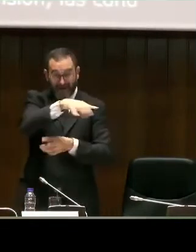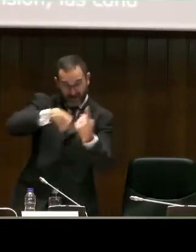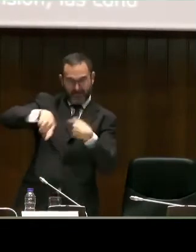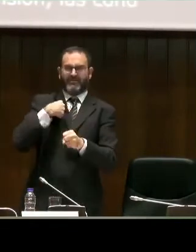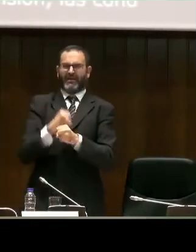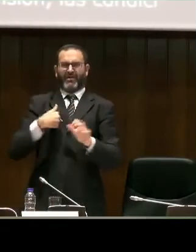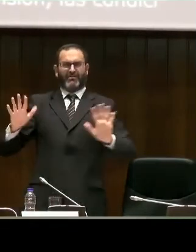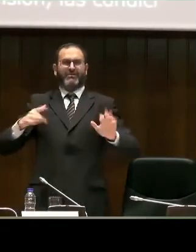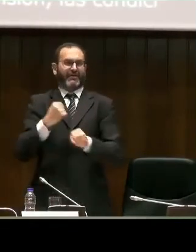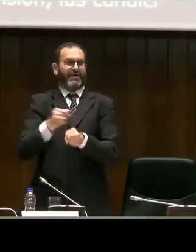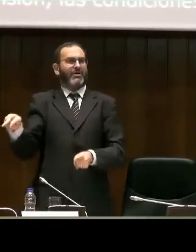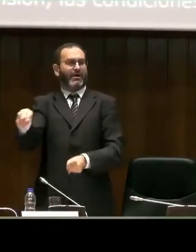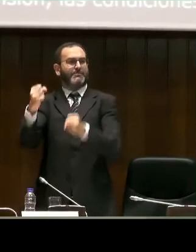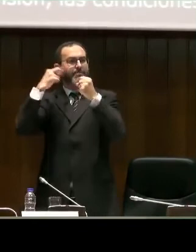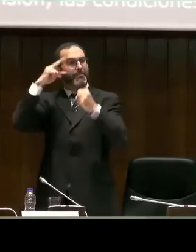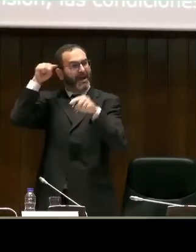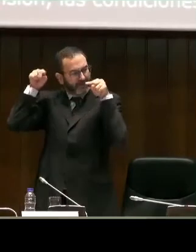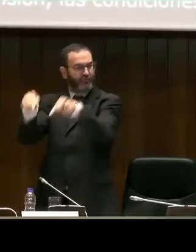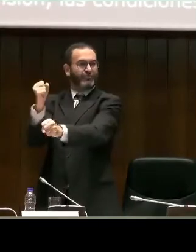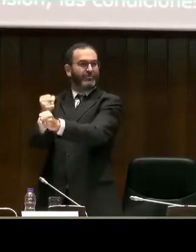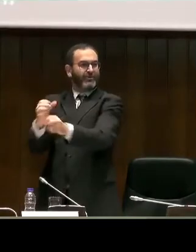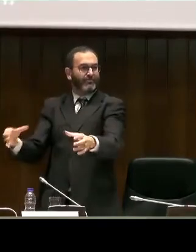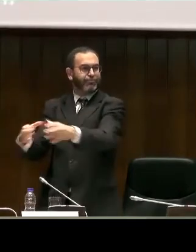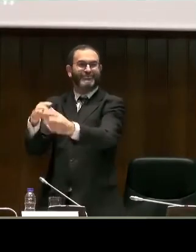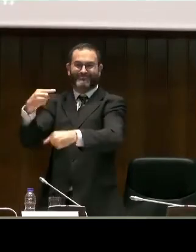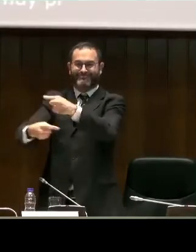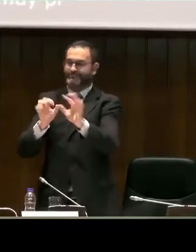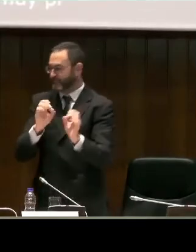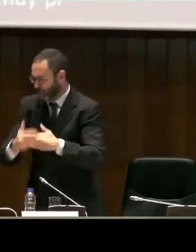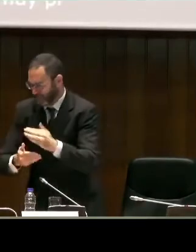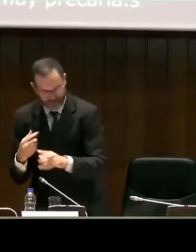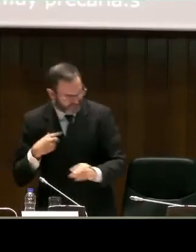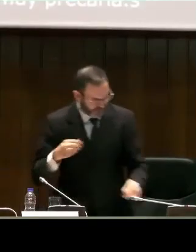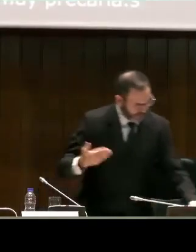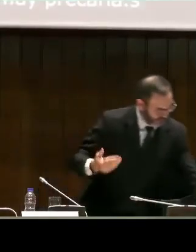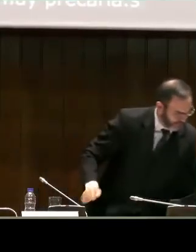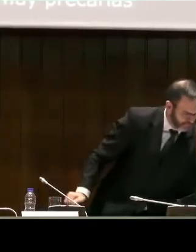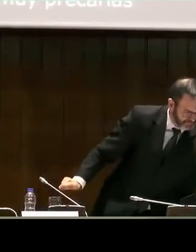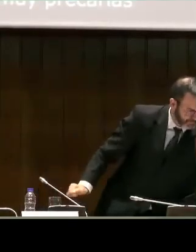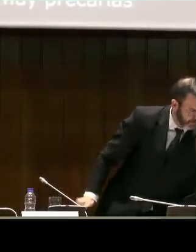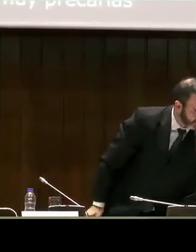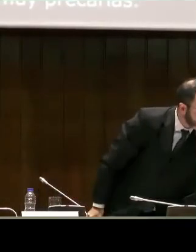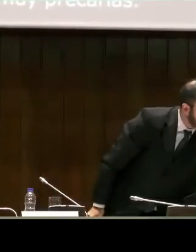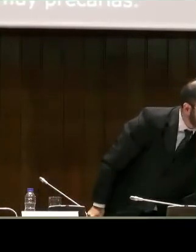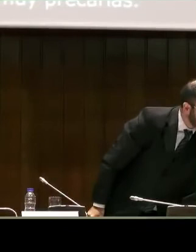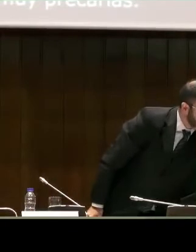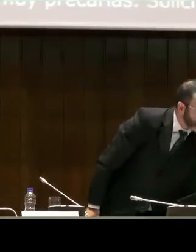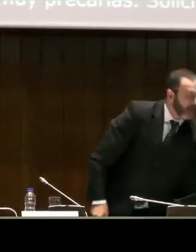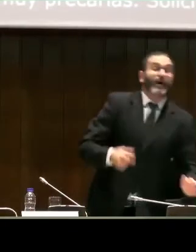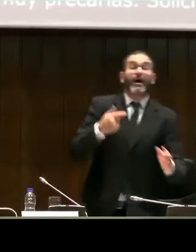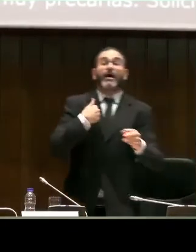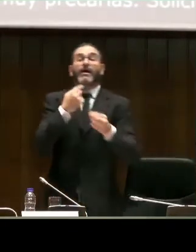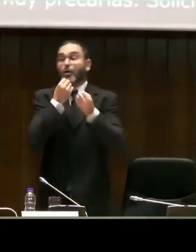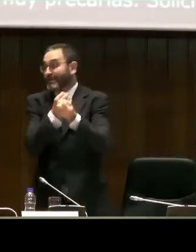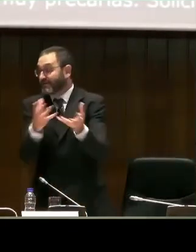investigación. Nos contactan las intérpretes para preguntarnos estos neologismos. Nosotros contactamos con Madrid, pero es un proceso demasiado largo. Necesitamos contar